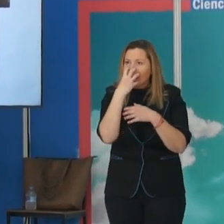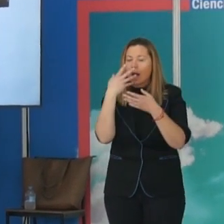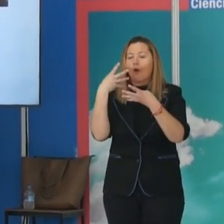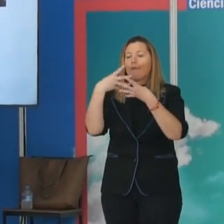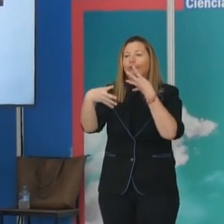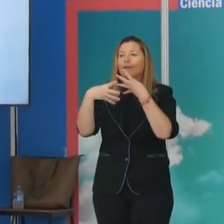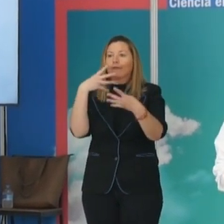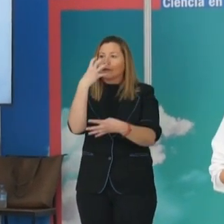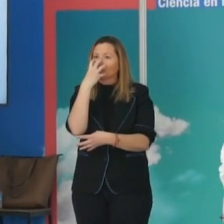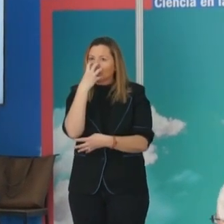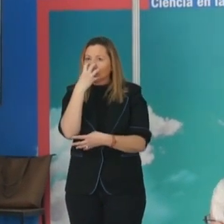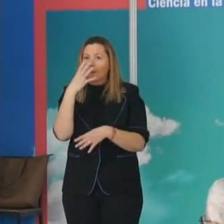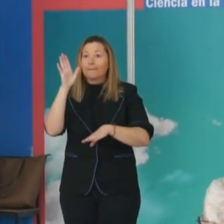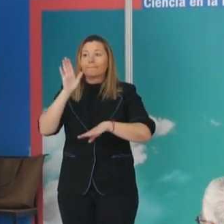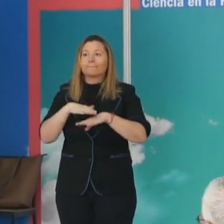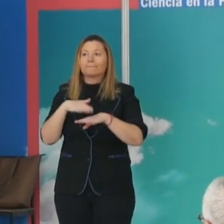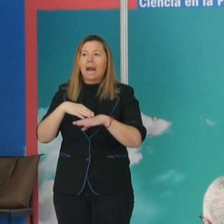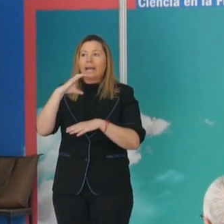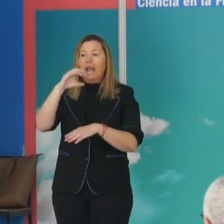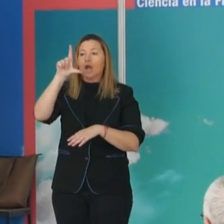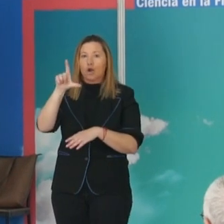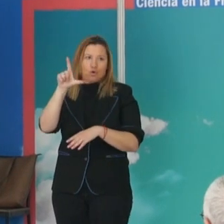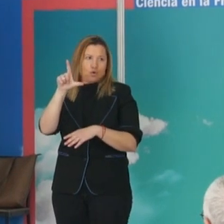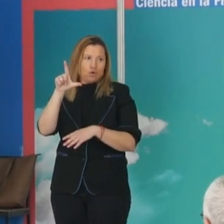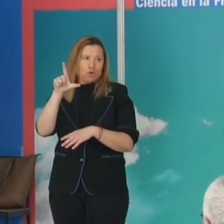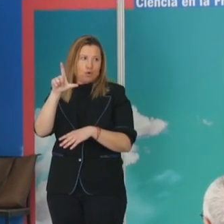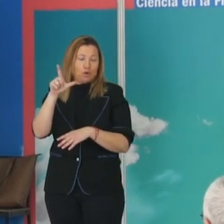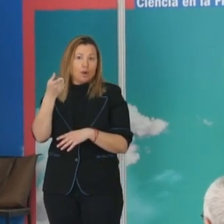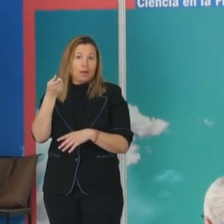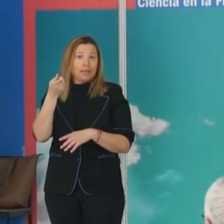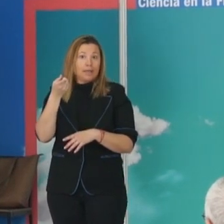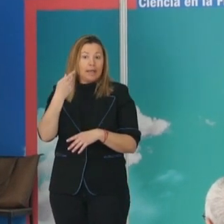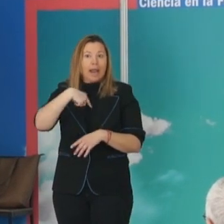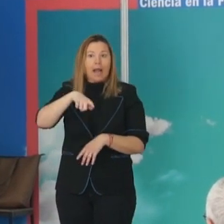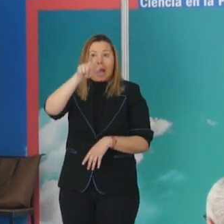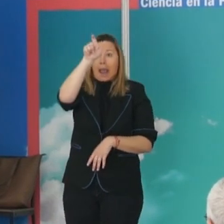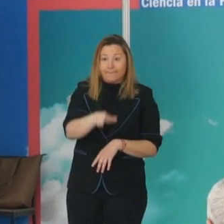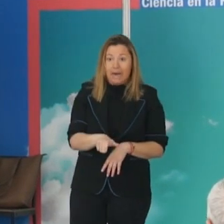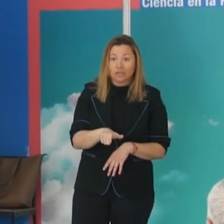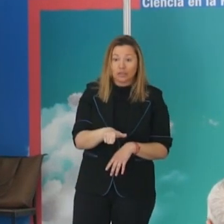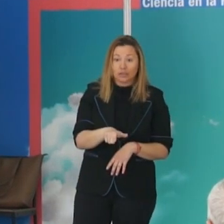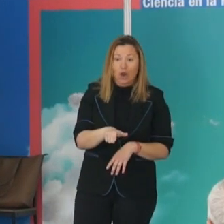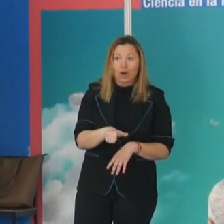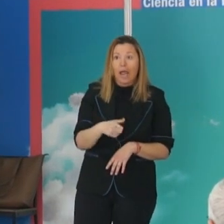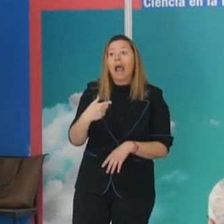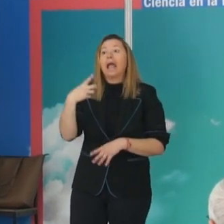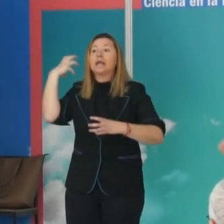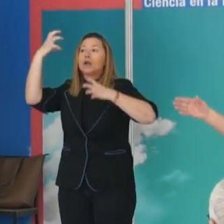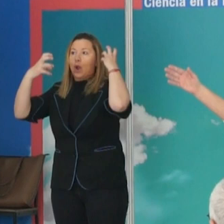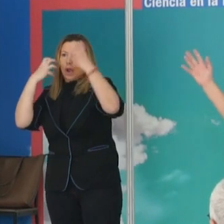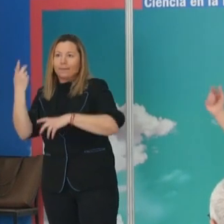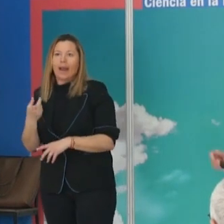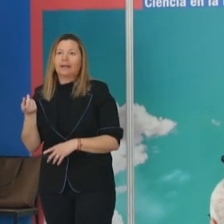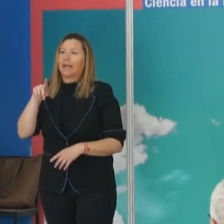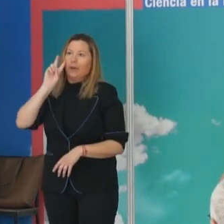ir neutralizando los efectos del cloro. Y no solo eran las personas las que se ponían la máscara, sino a los animales también se lo ponen. Esa